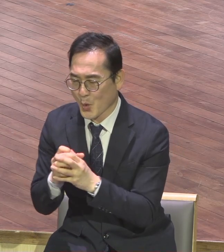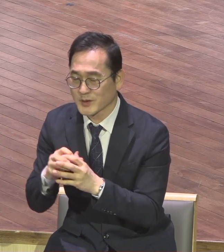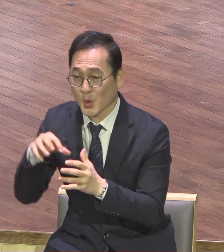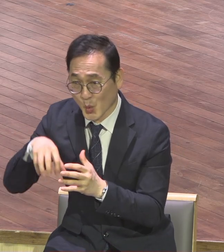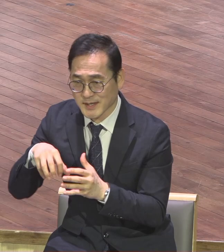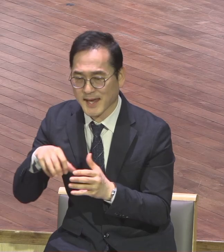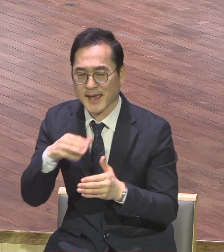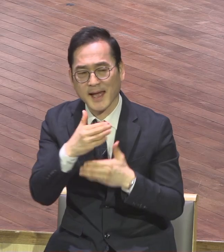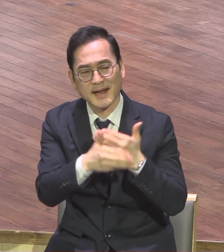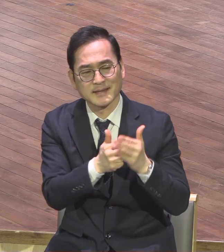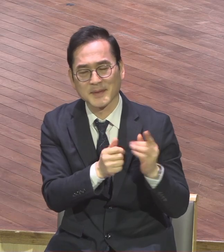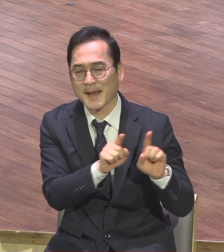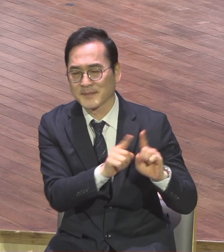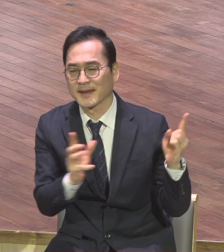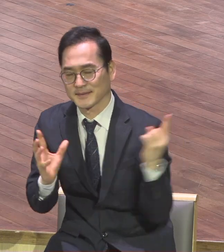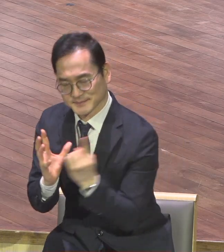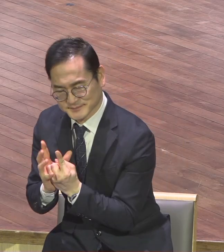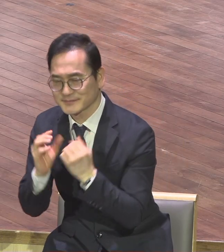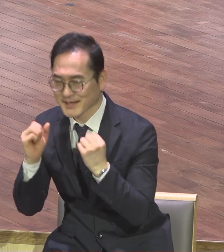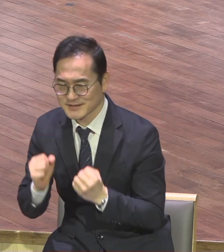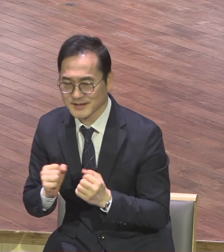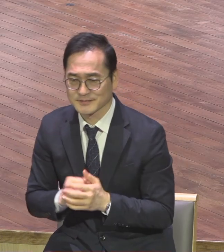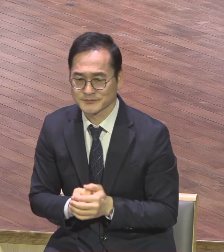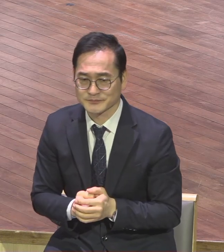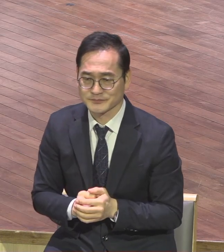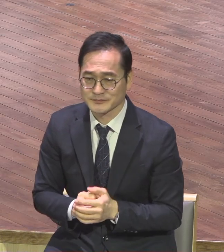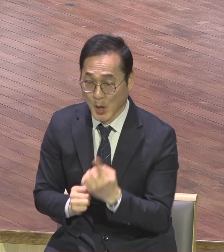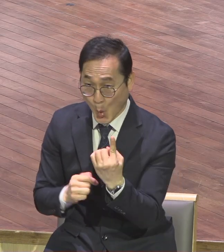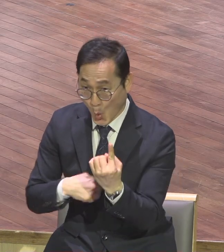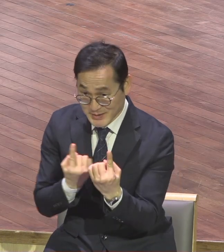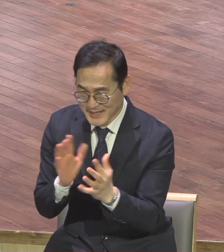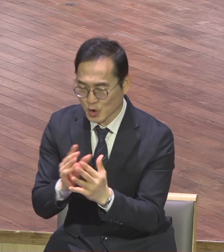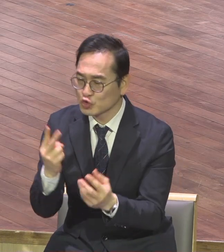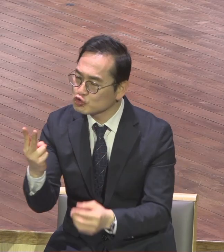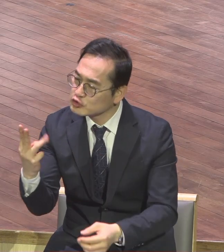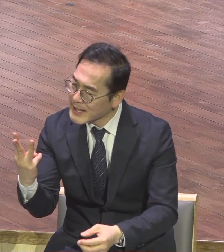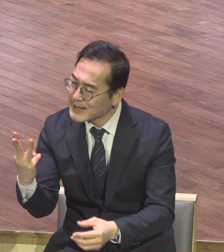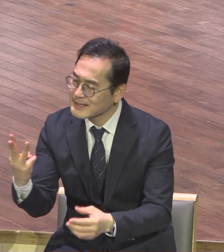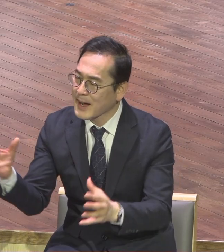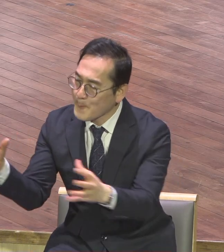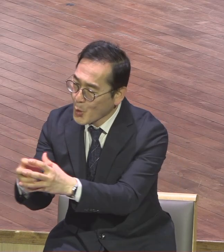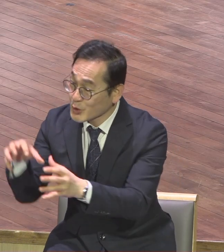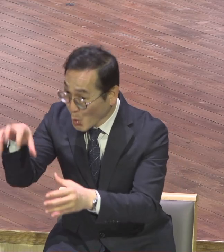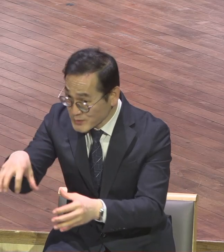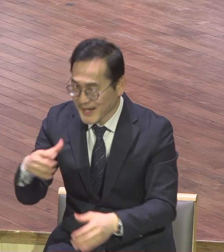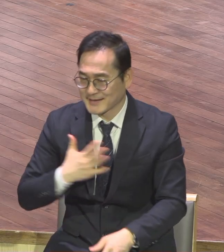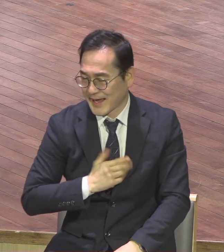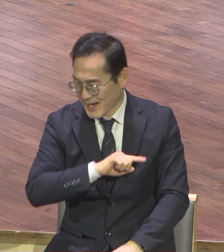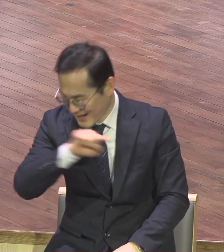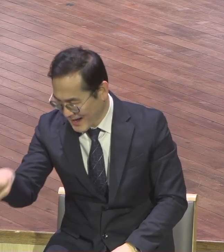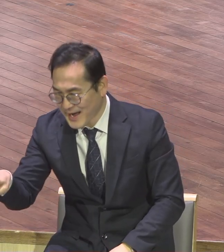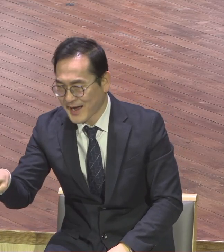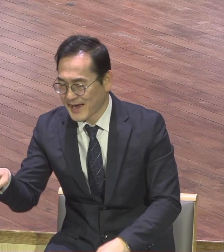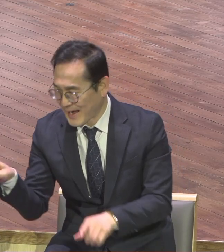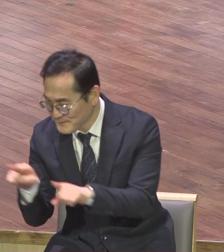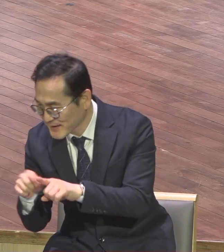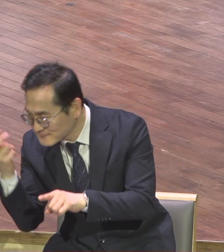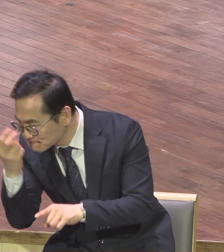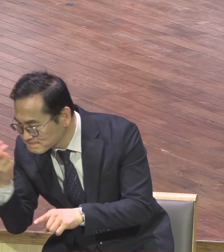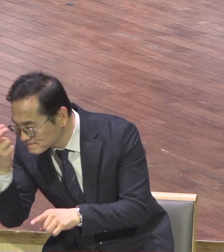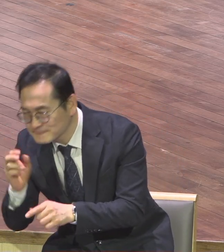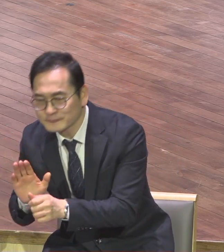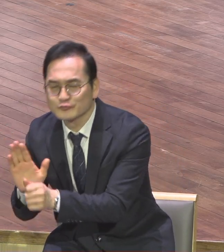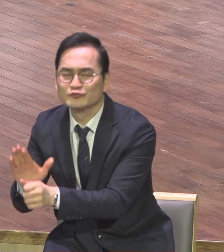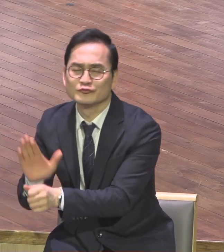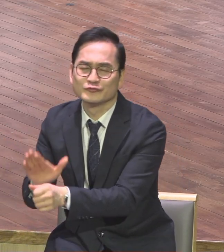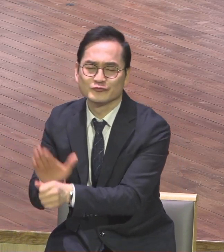함께 있느니라. 한 사람이라고 말 안 했어요. 예수님이 두세 사람이 함께 있는 곳에 내가 그들과 함께 있느니라. 개인